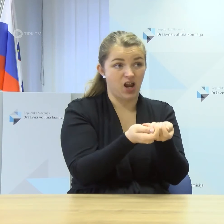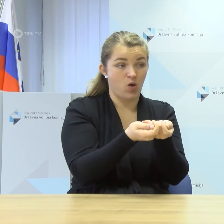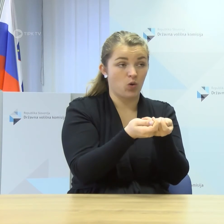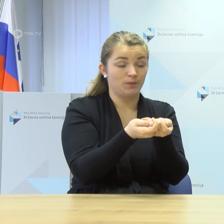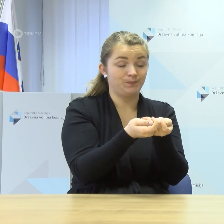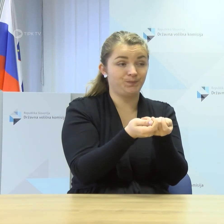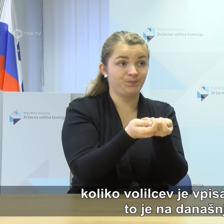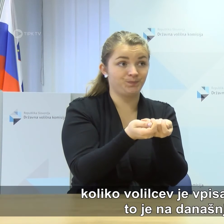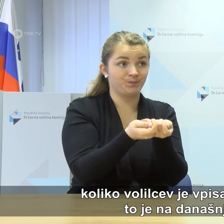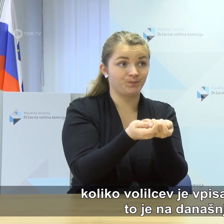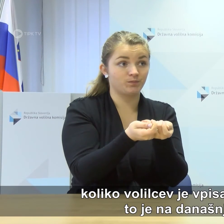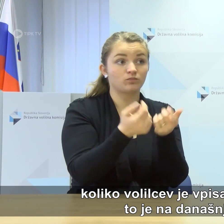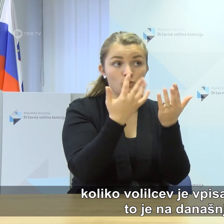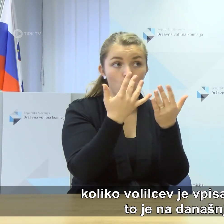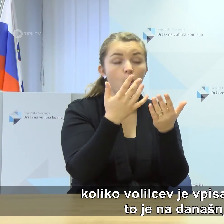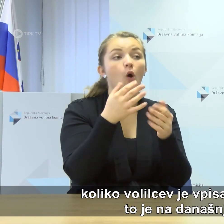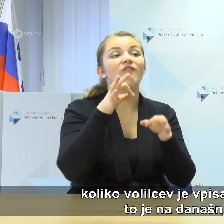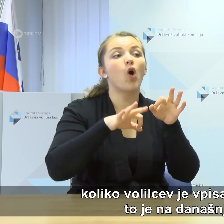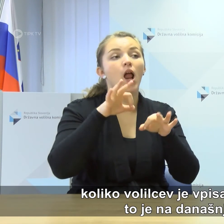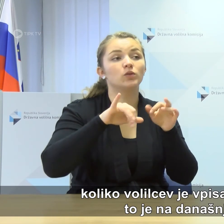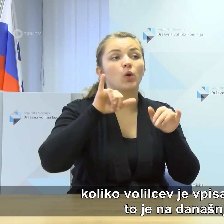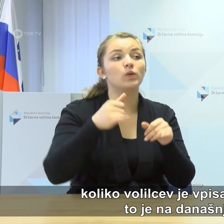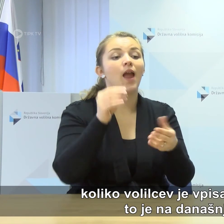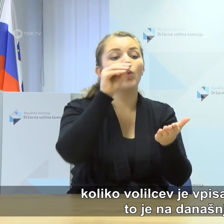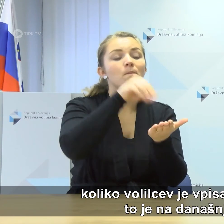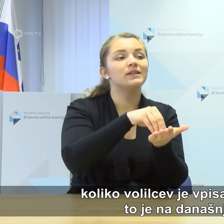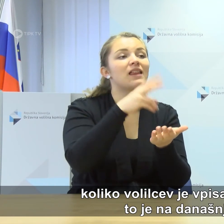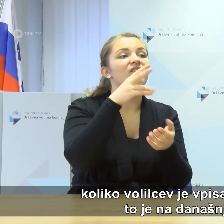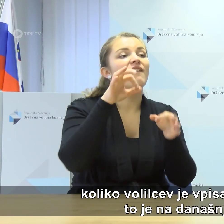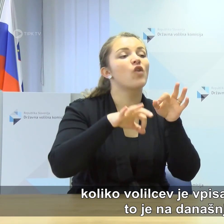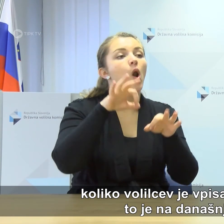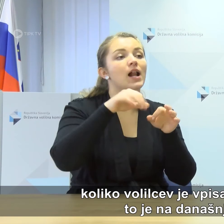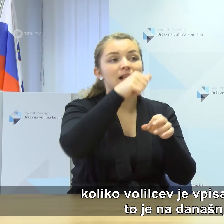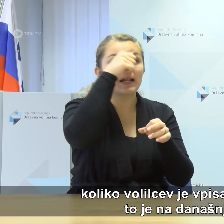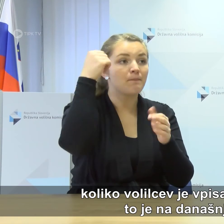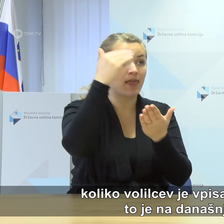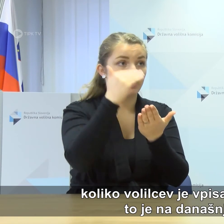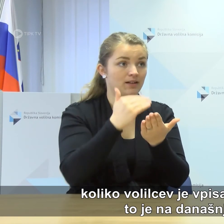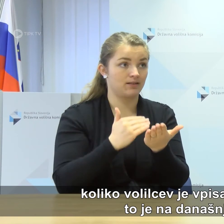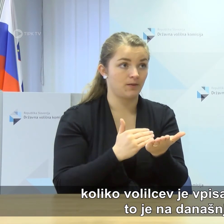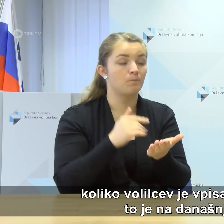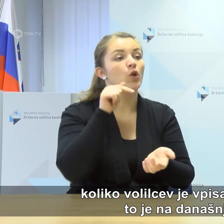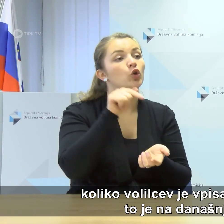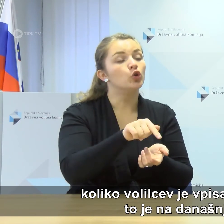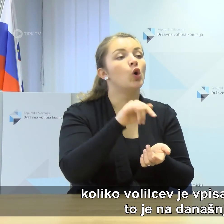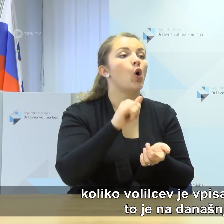koliko volilcev je upisanih v volilnih imenih. To je na današnji